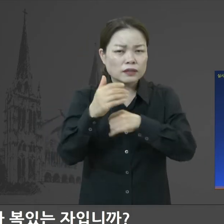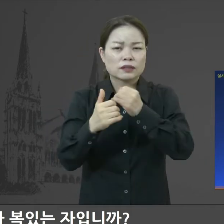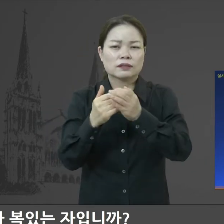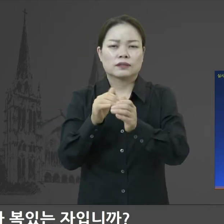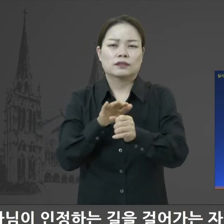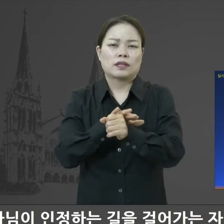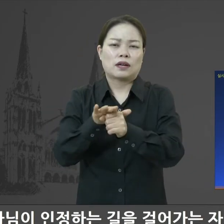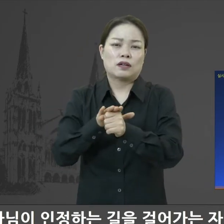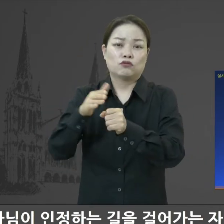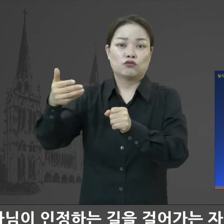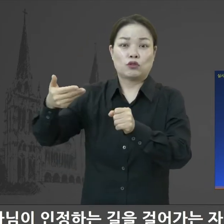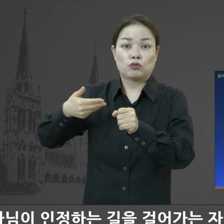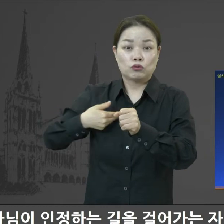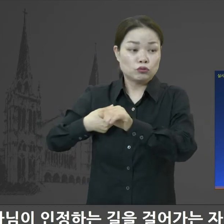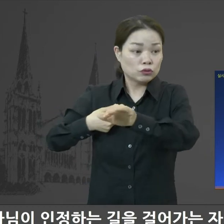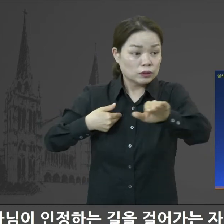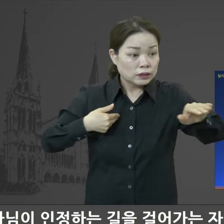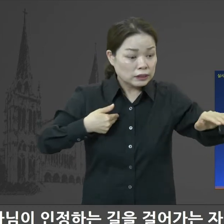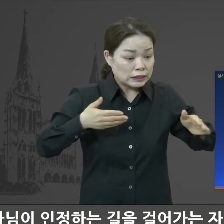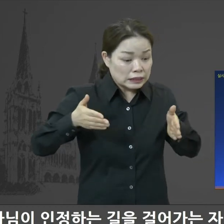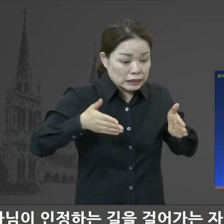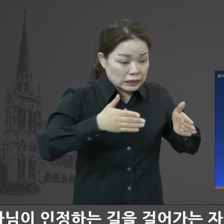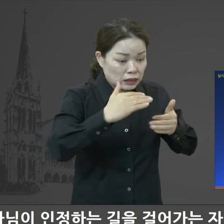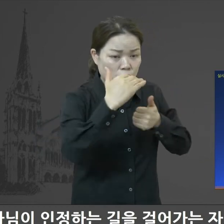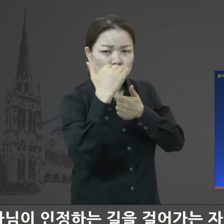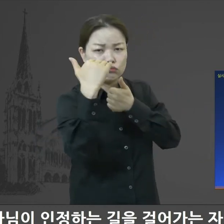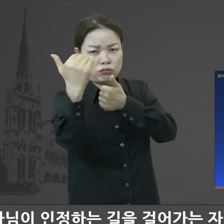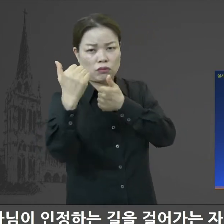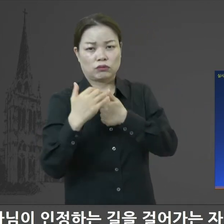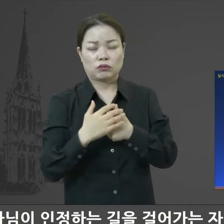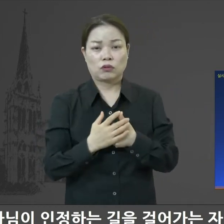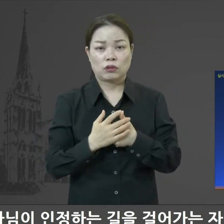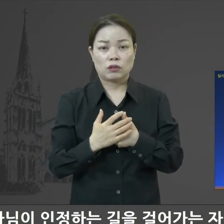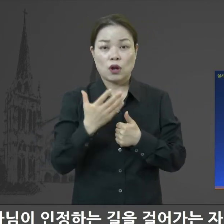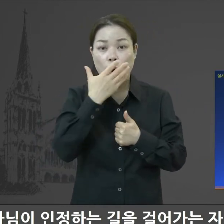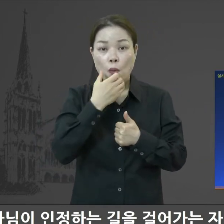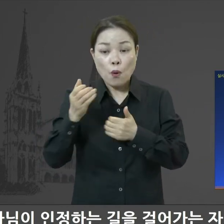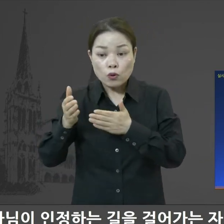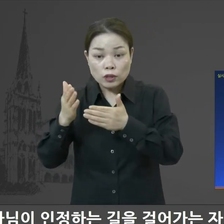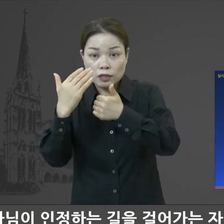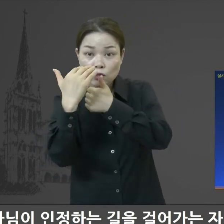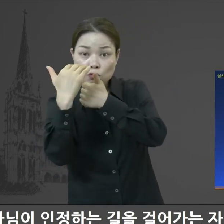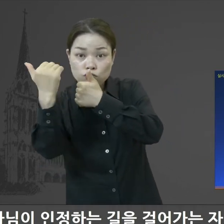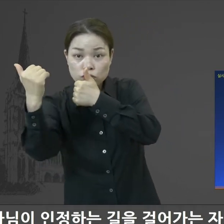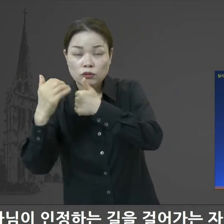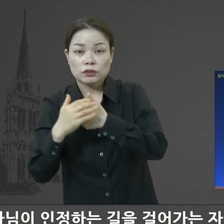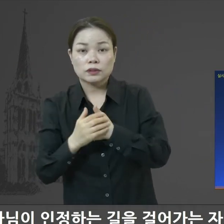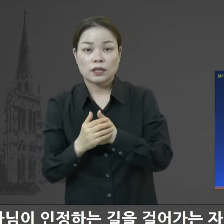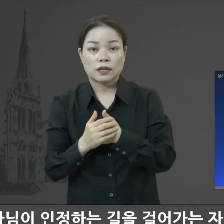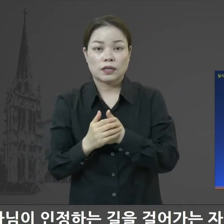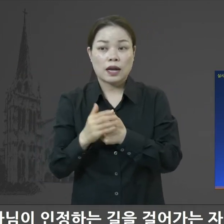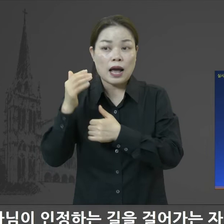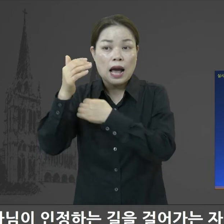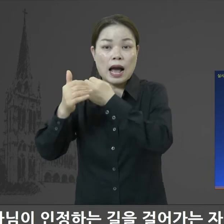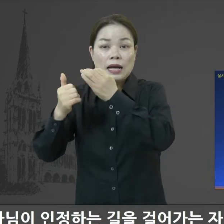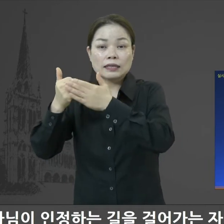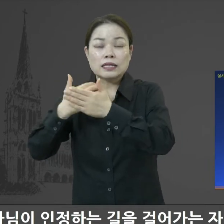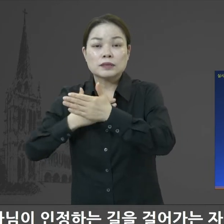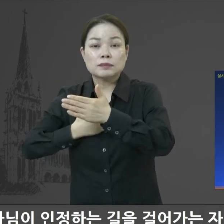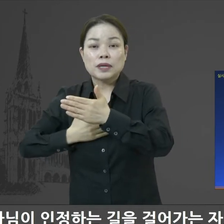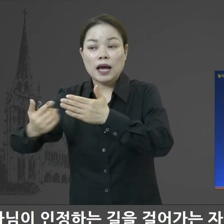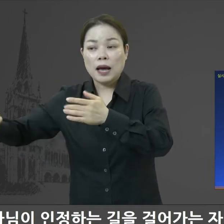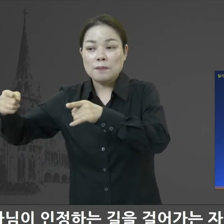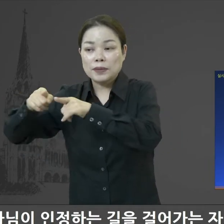사랑해 주셨고, 우리를 그 길로 불러주셨어요. 그 복된 길로 불러주셨습니다. 하나님이 아시는 그 길,